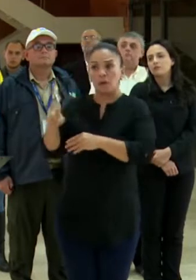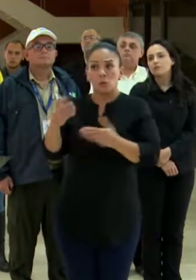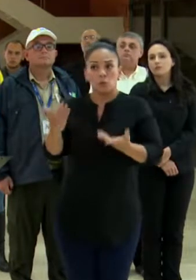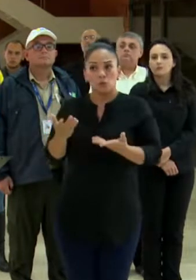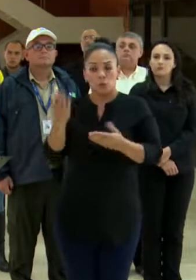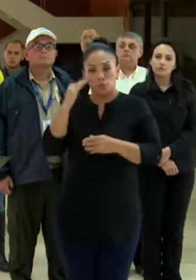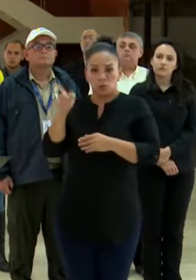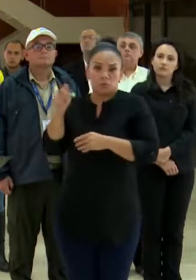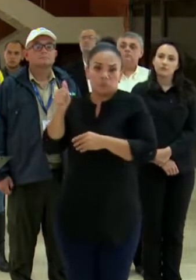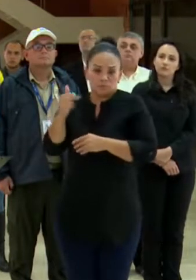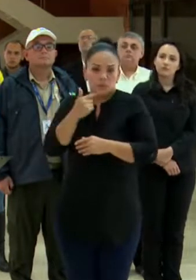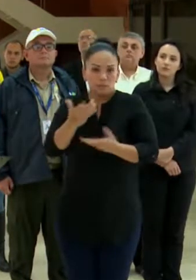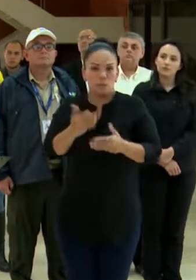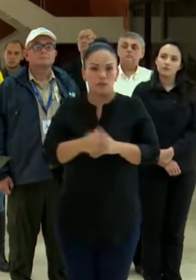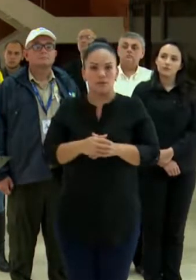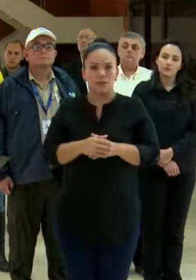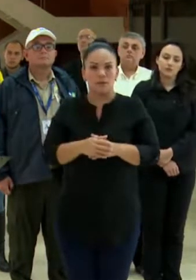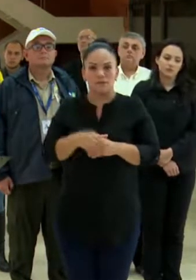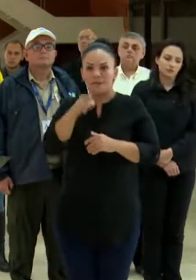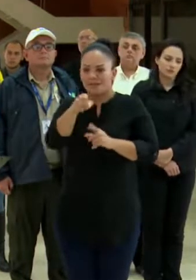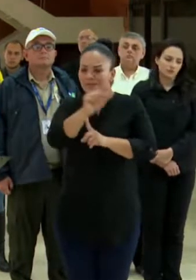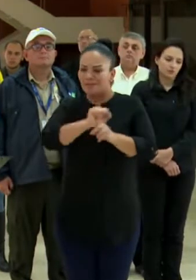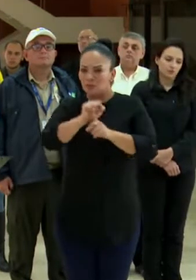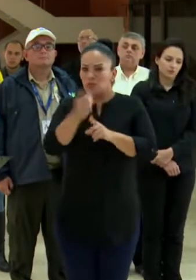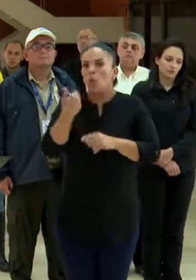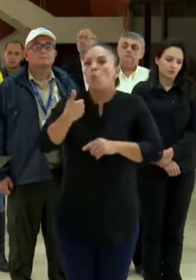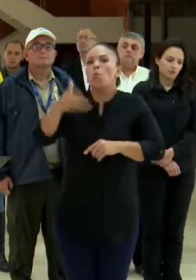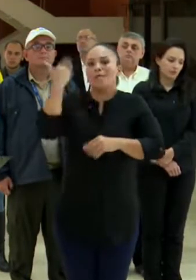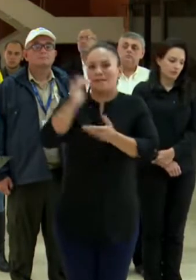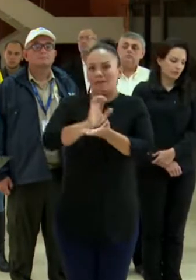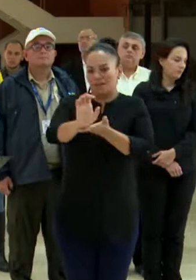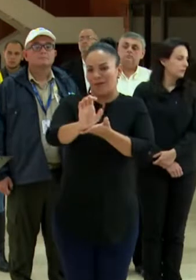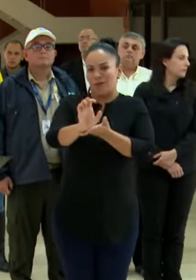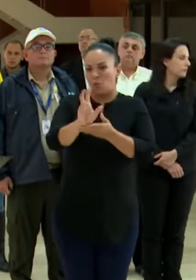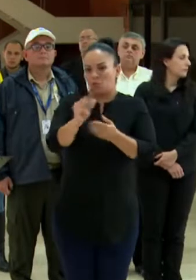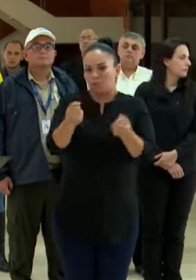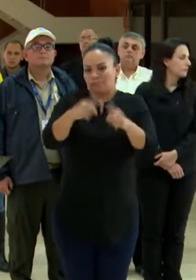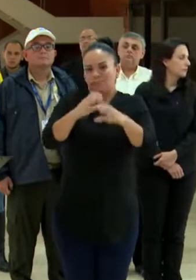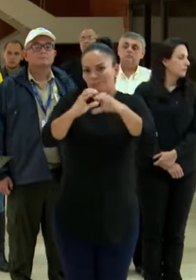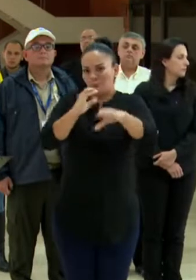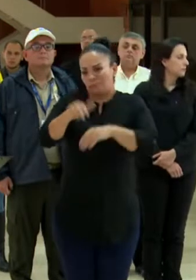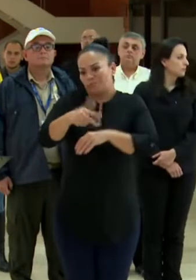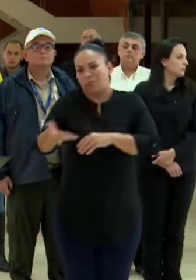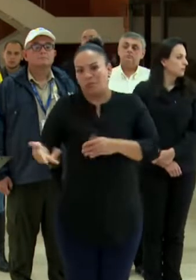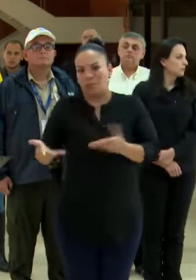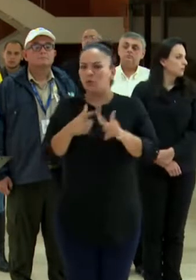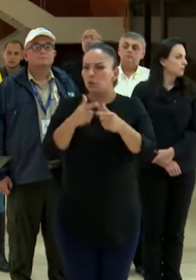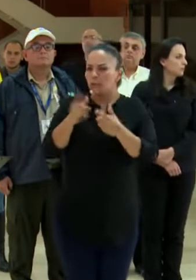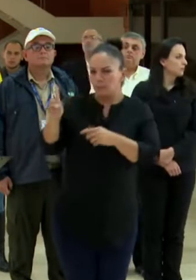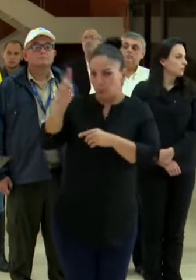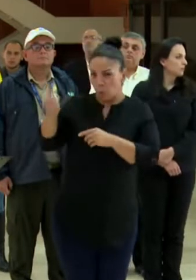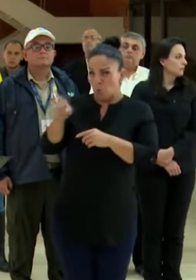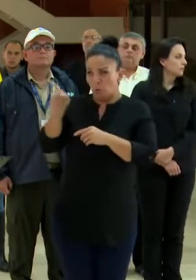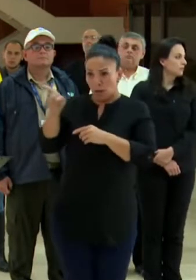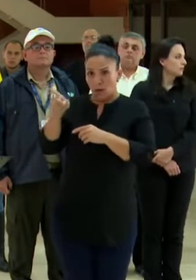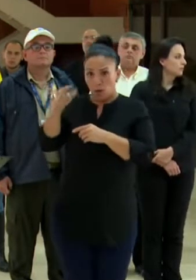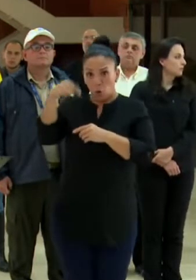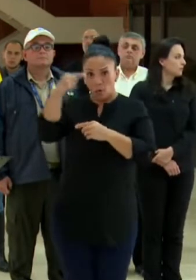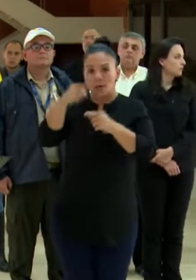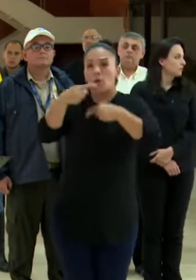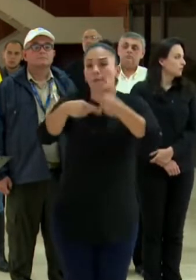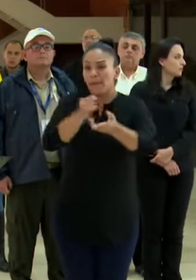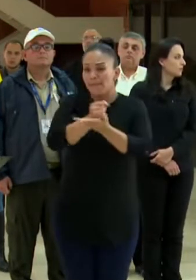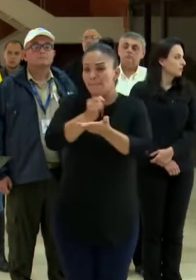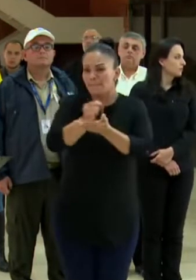está diciendo, ¿verdad? Acerca de que esto pudo haberse evitado. Entonces, no sé si el gobierno pues pretende investigar si sucedió